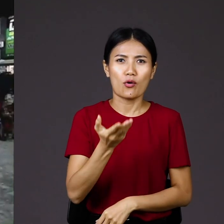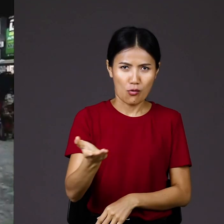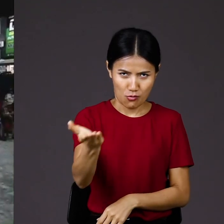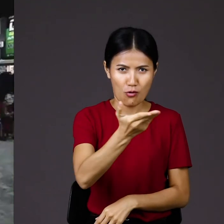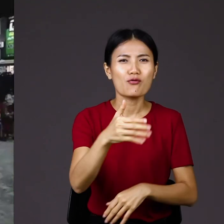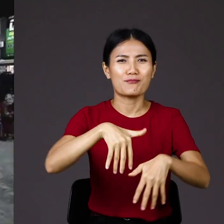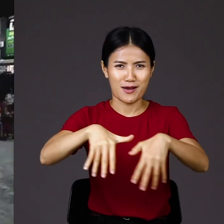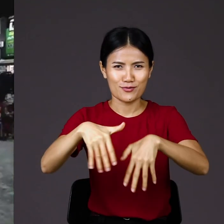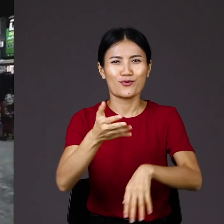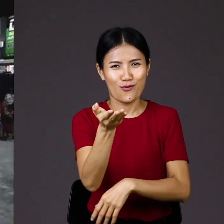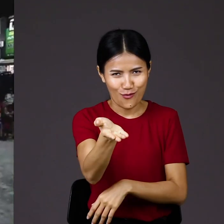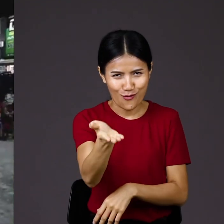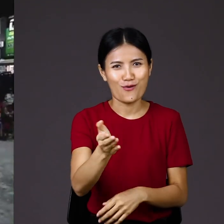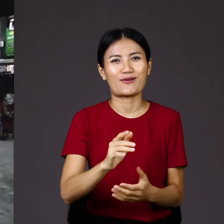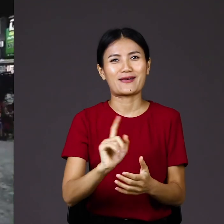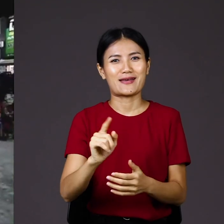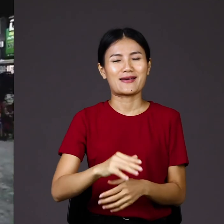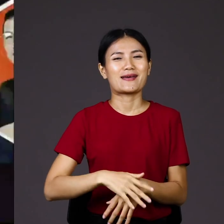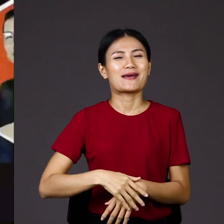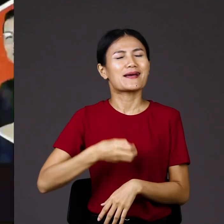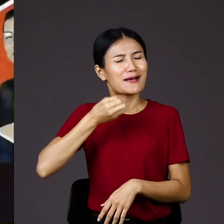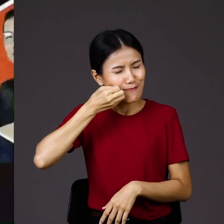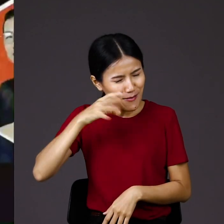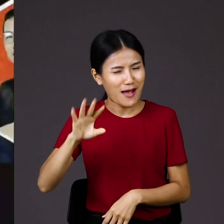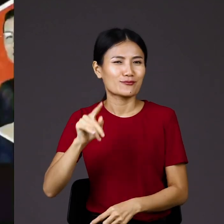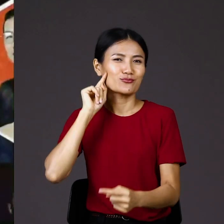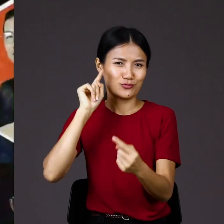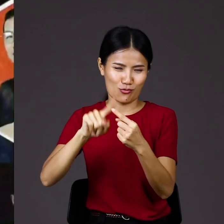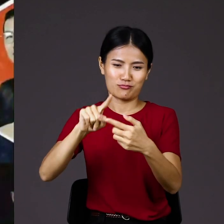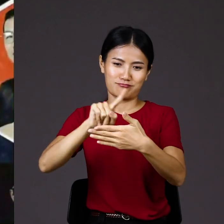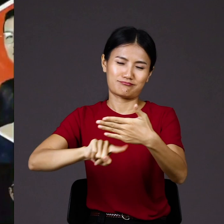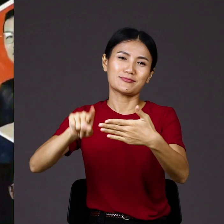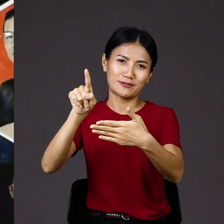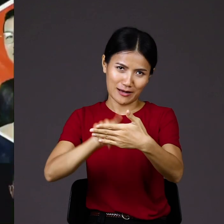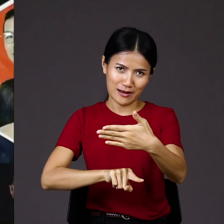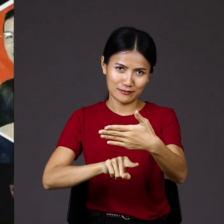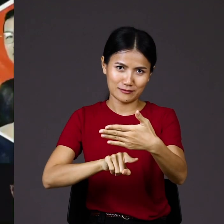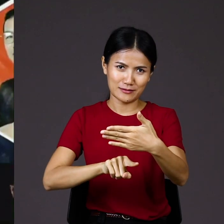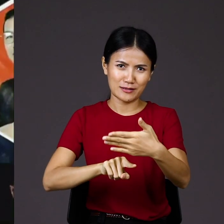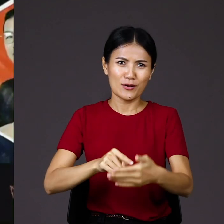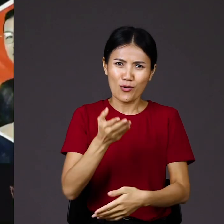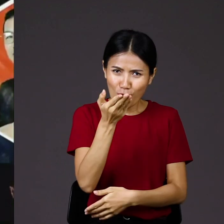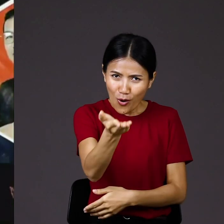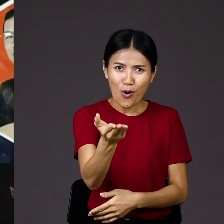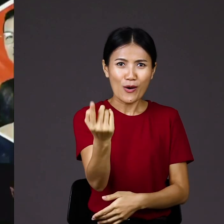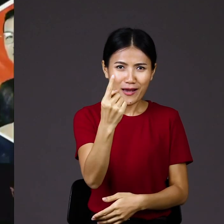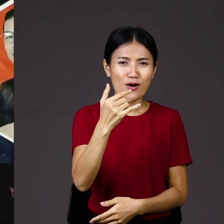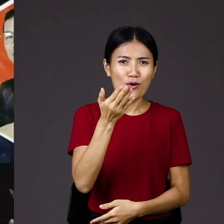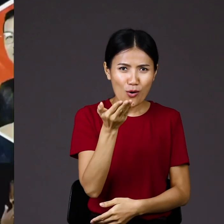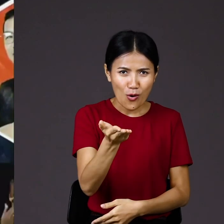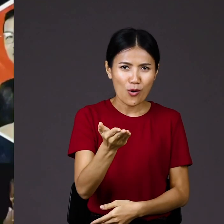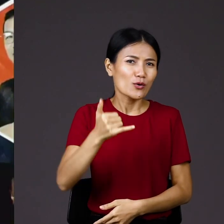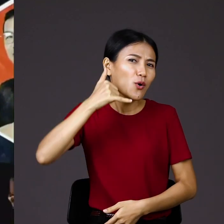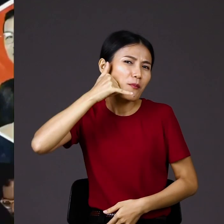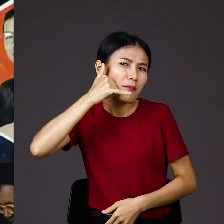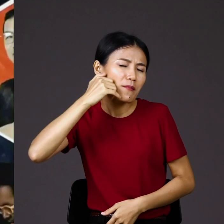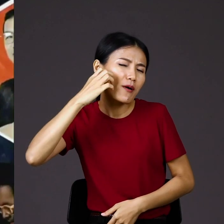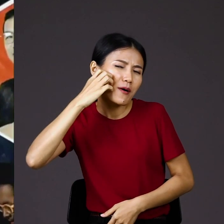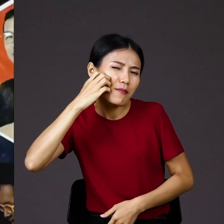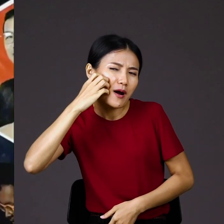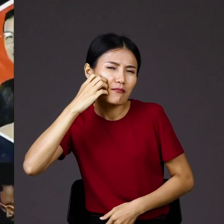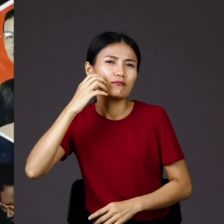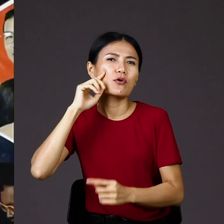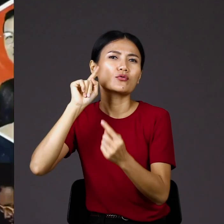อนกลับบ้านนะครับยกโทรศัพท์ขึ้นมานึกได้นึกถึงใครได้โทรศัพท์กลับไปหา